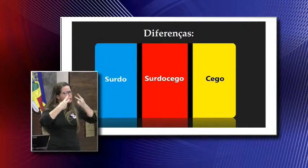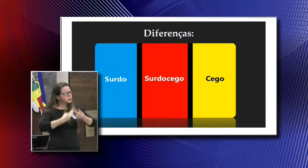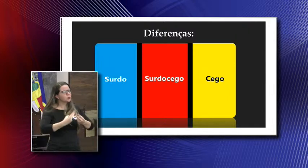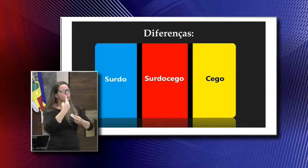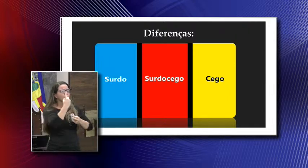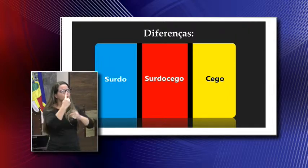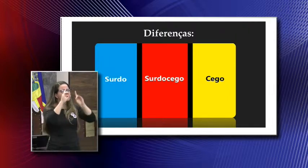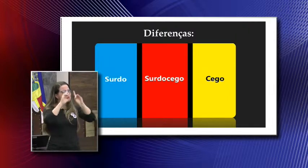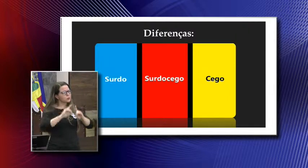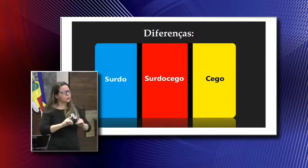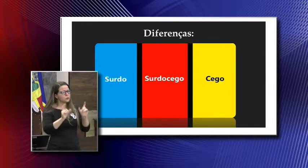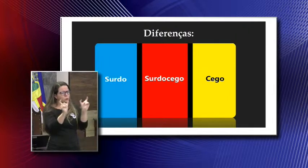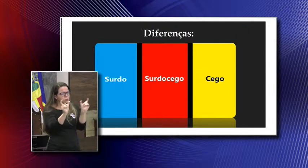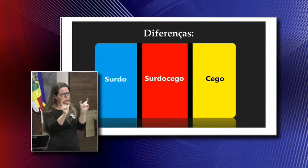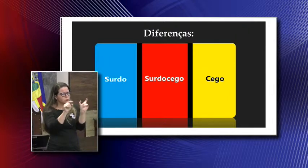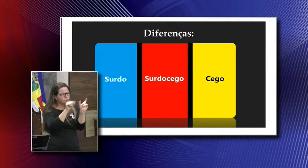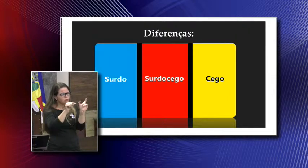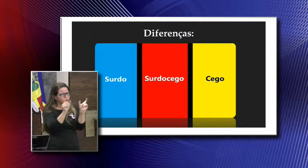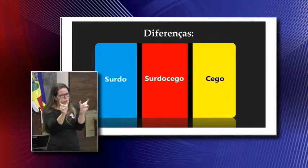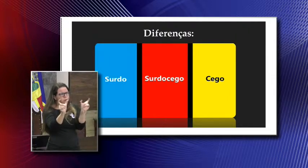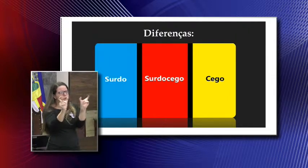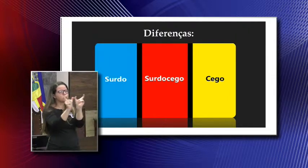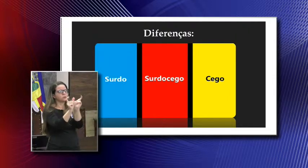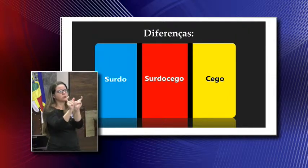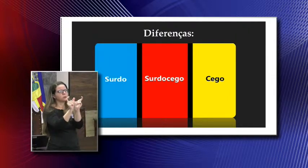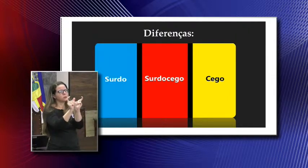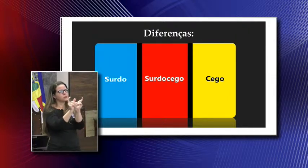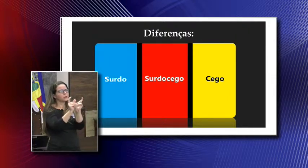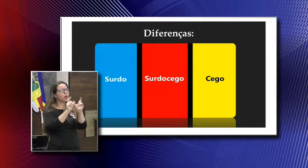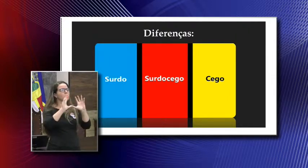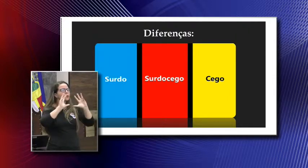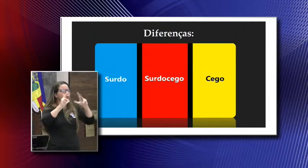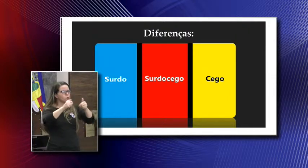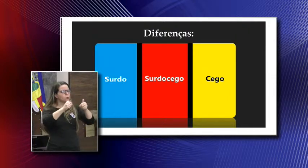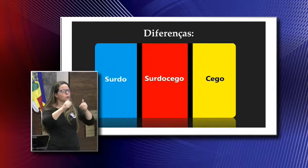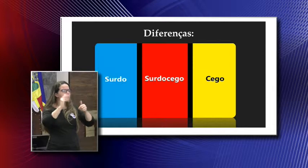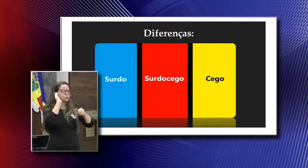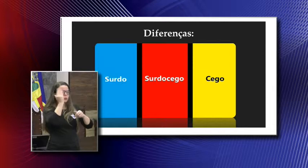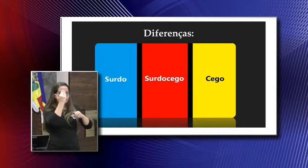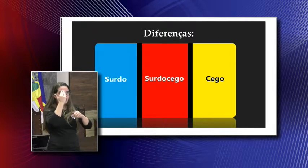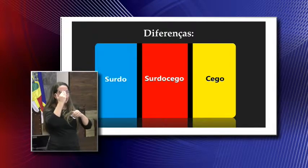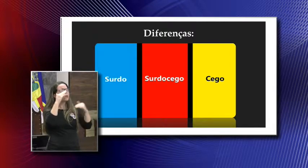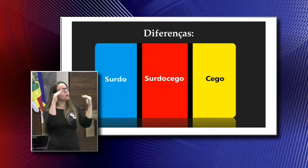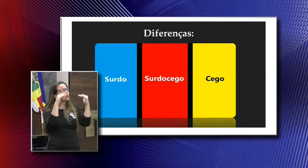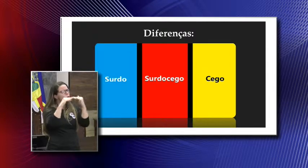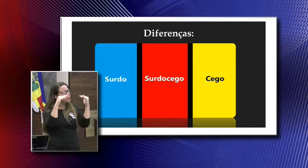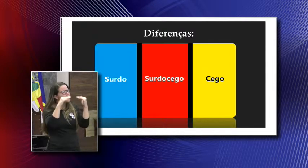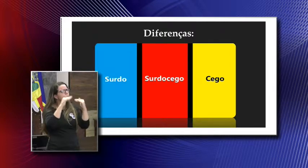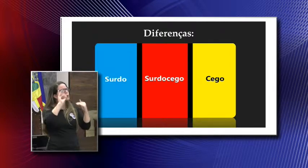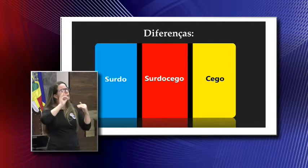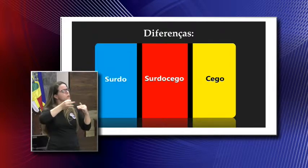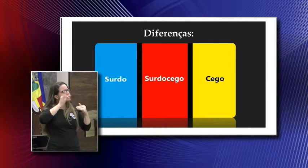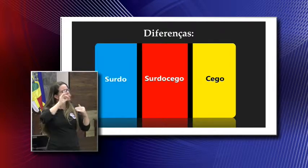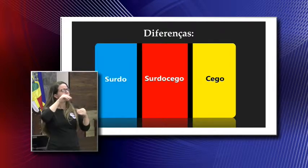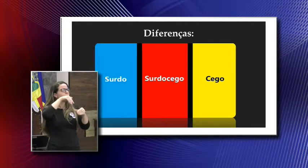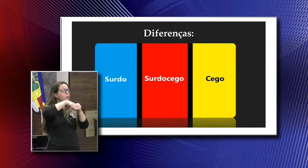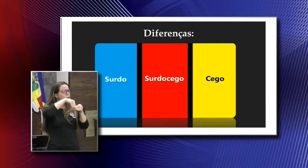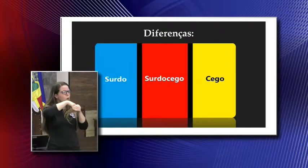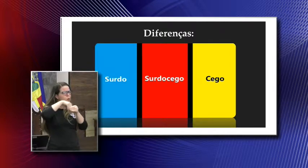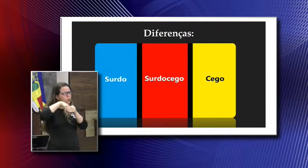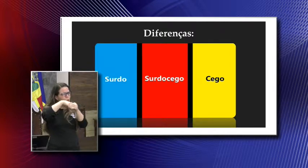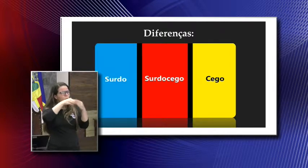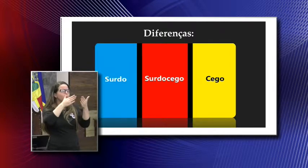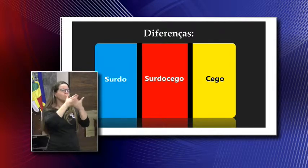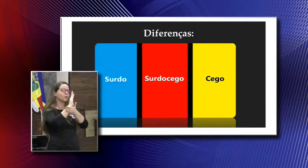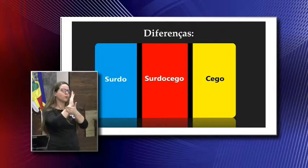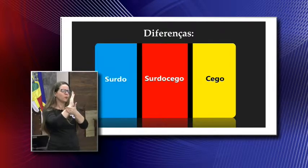uma pessoa representante da área da surdo-cegueira, chamado Salvatore, defende a terminologia de surdo-cegueira